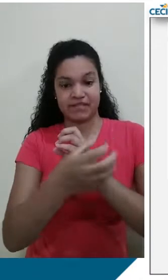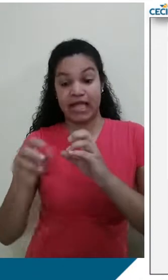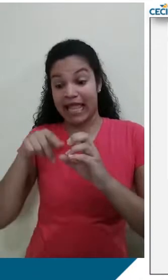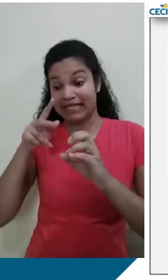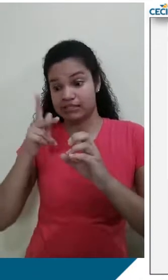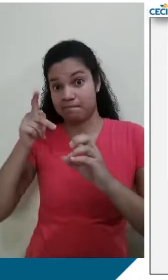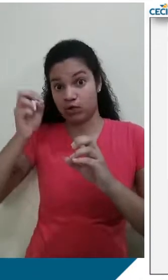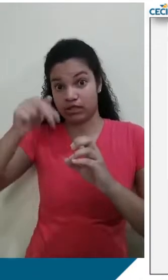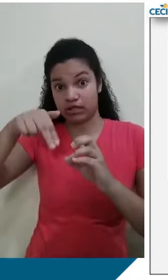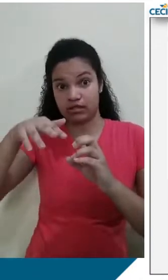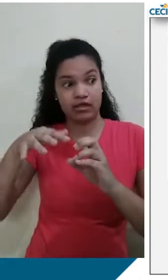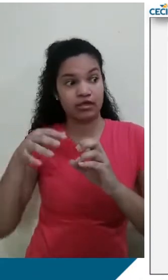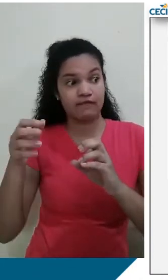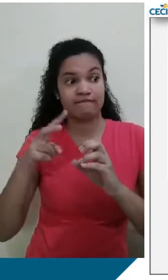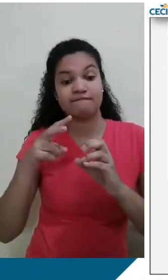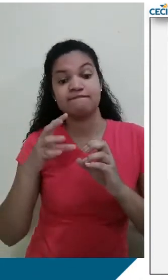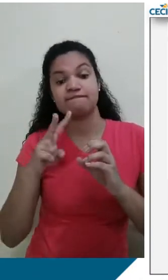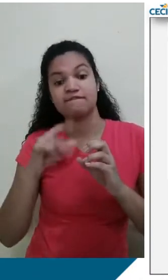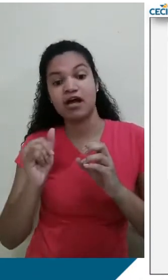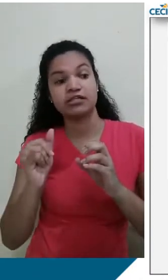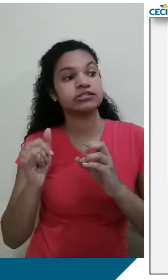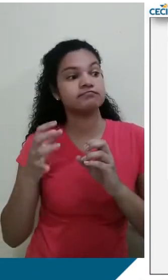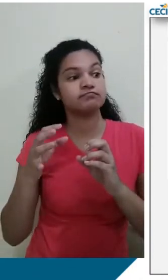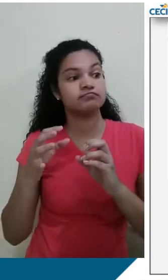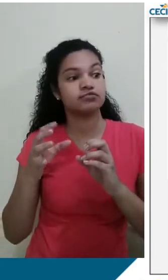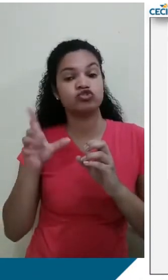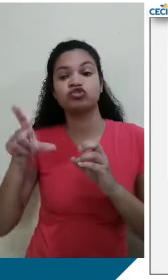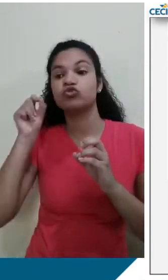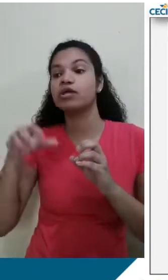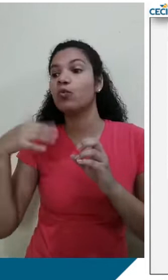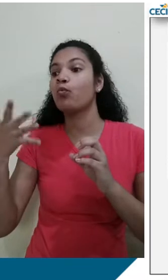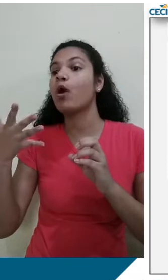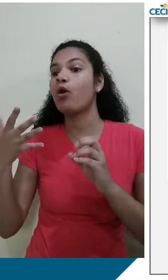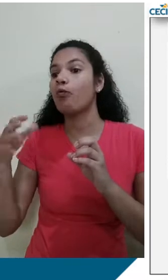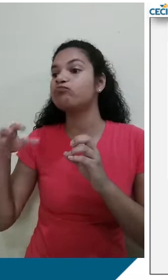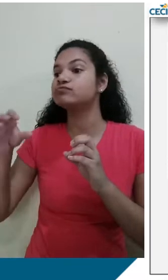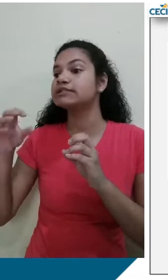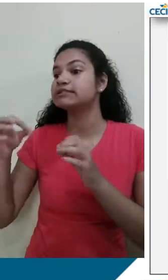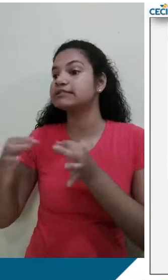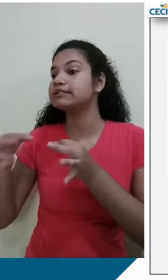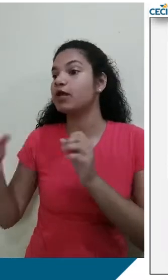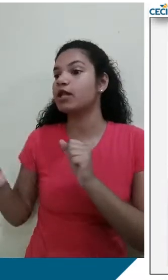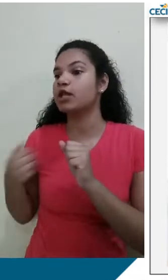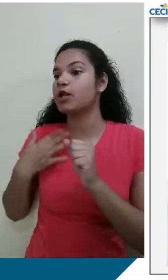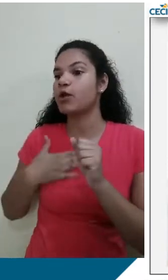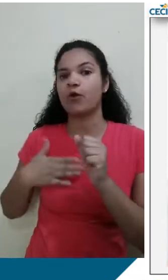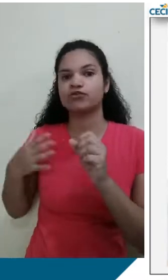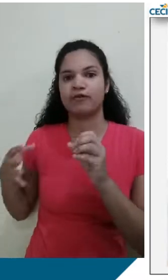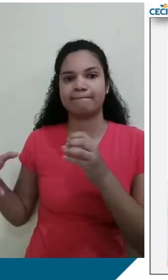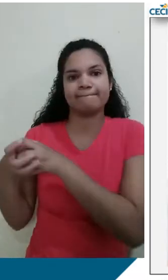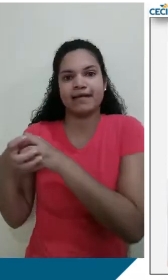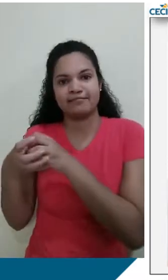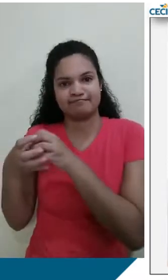que vão definir a célula hospedeira, ou seja, a célula que o vírus vai parasitar. A vacinação consiste